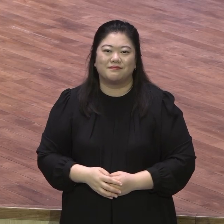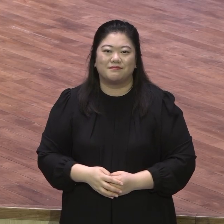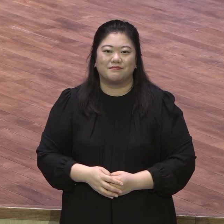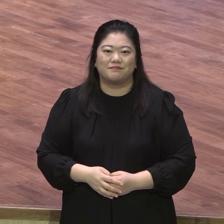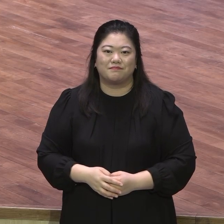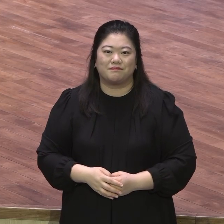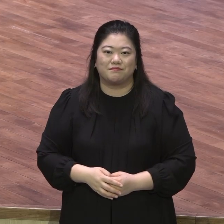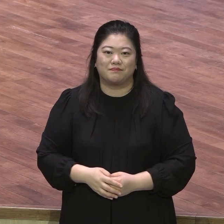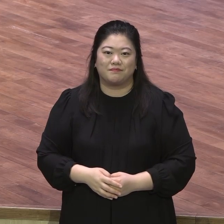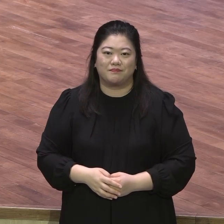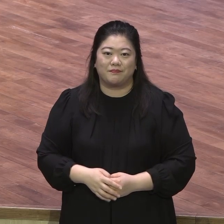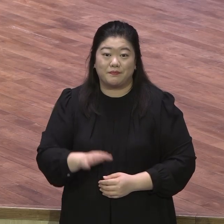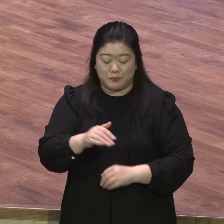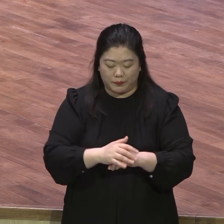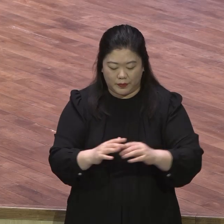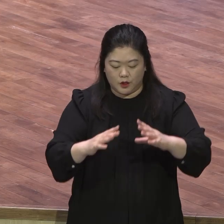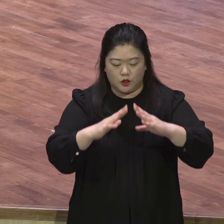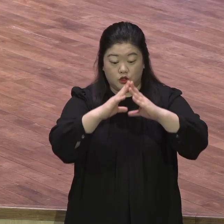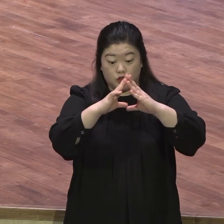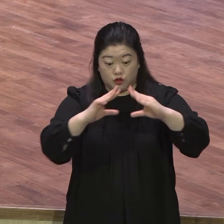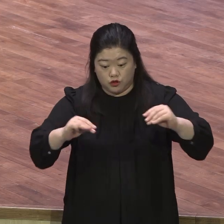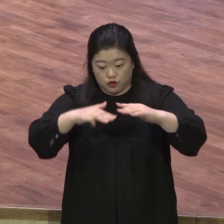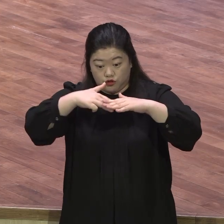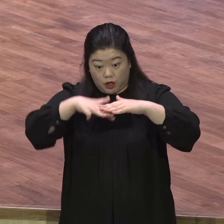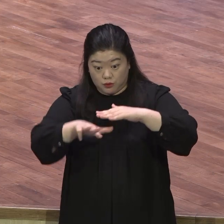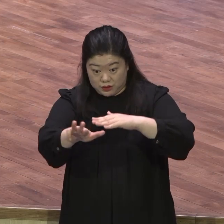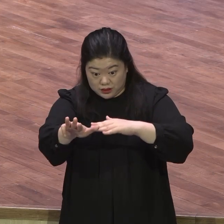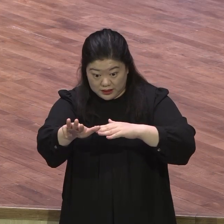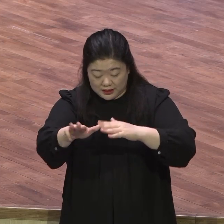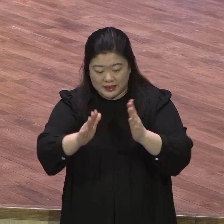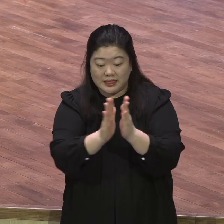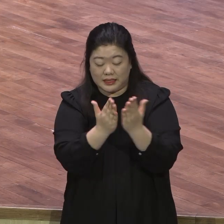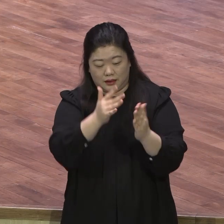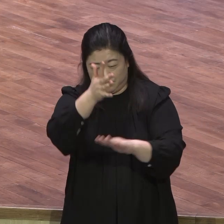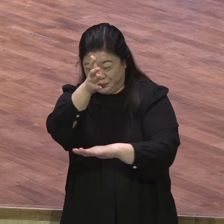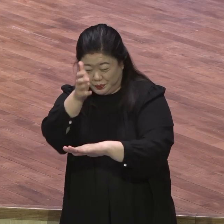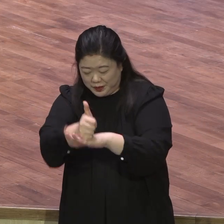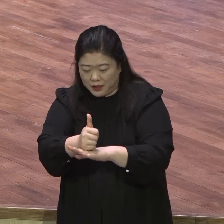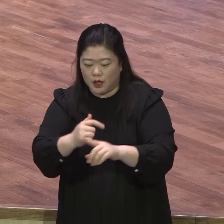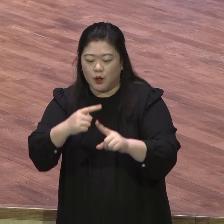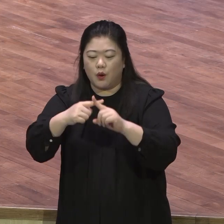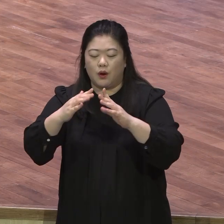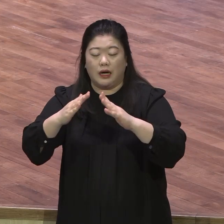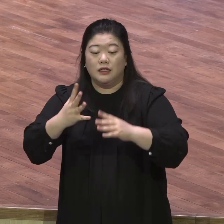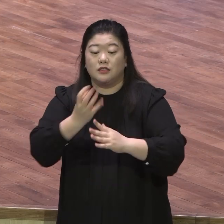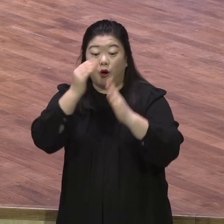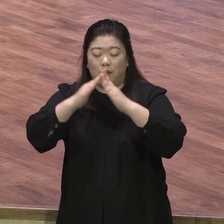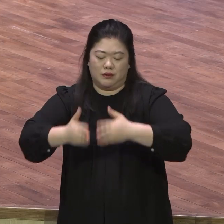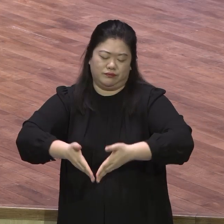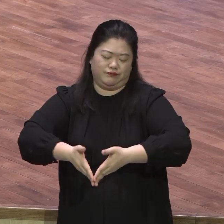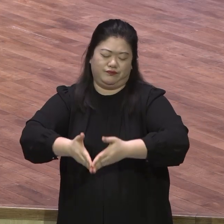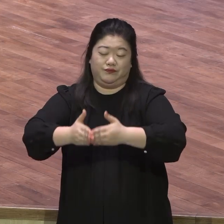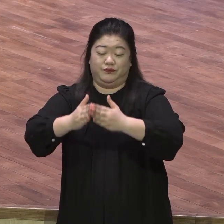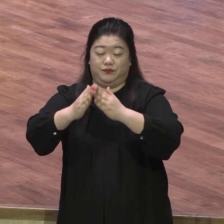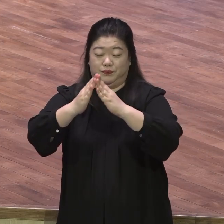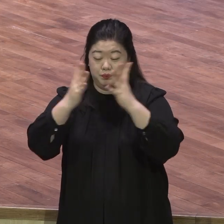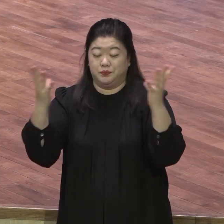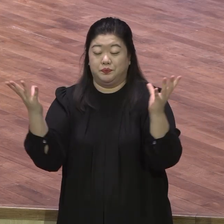출애국기가 이 성막 봉헌으로 마무리가 되듯이 우리도 하루속히 본당